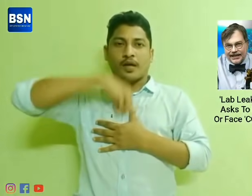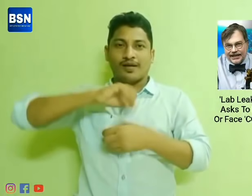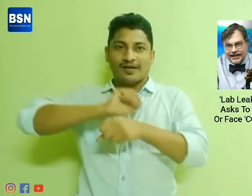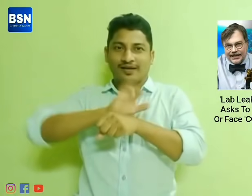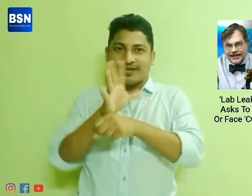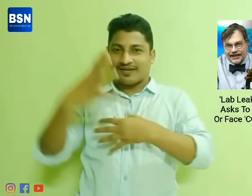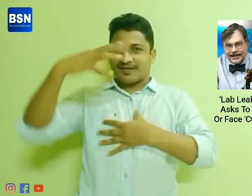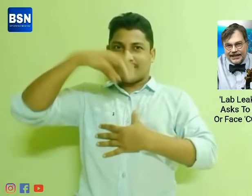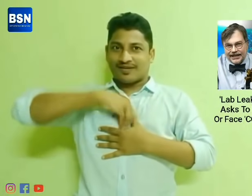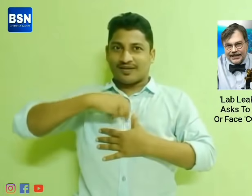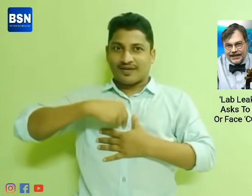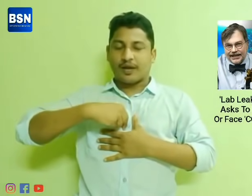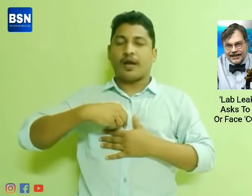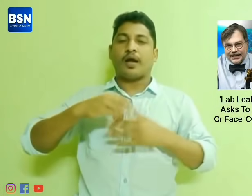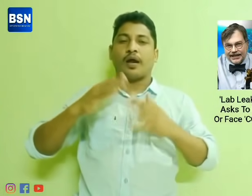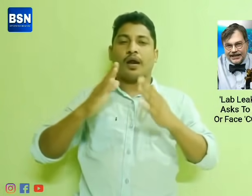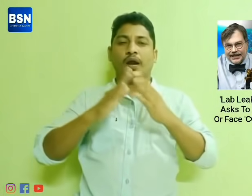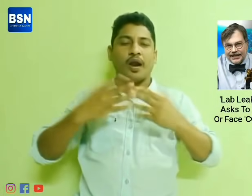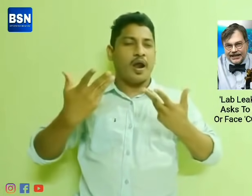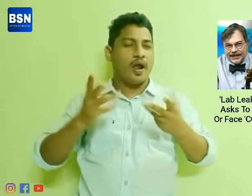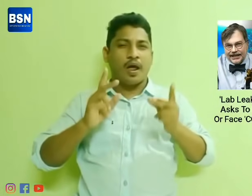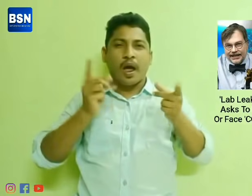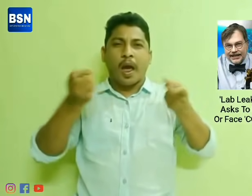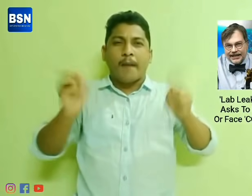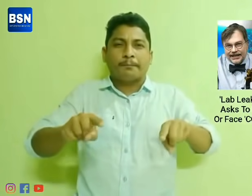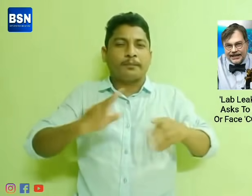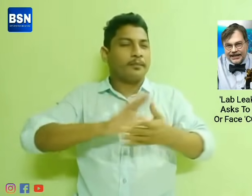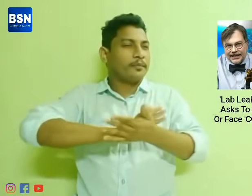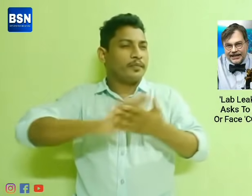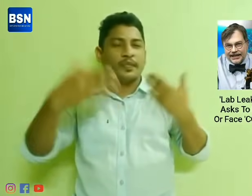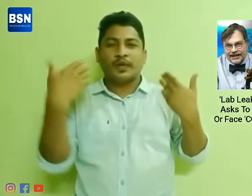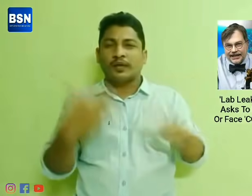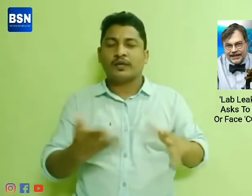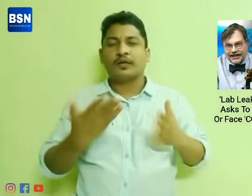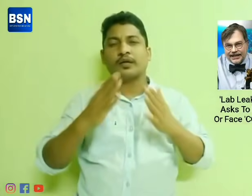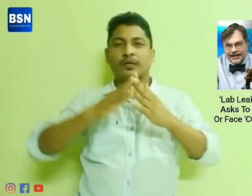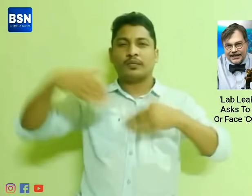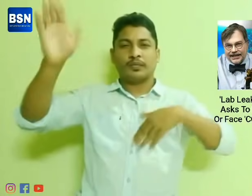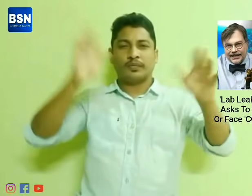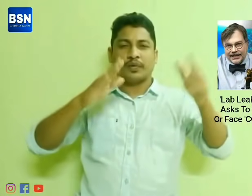శ్రీరామ్. ఎప్పుడు తన ఆశ్రమం చుట్టూ, మన మనుషుల చుట్టూనే తన కళ్ళు ఉంటాయి.